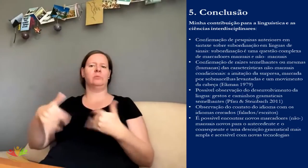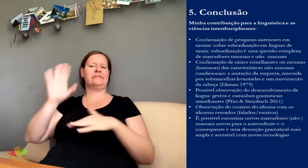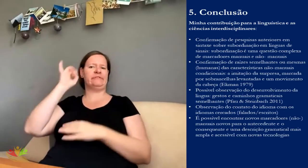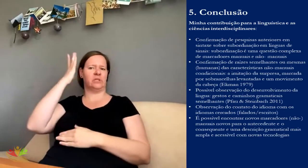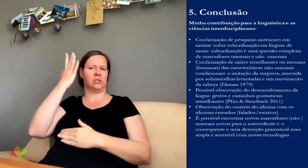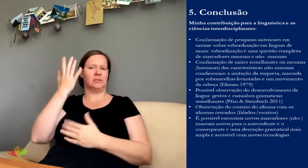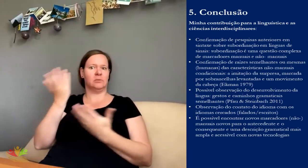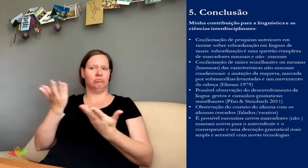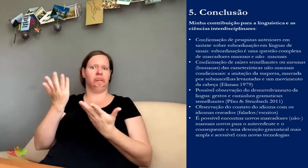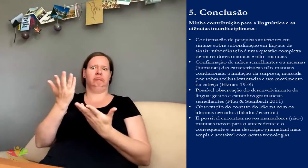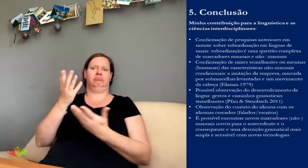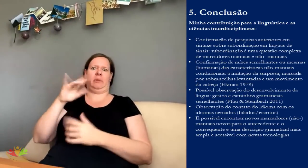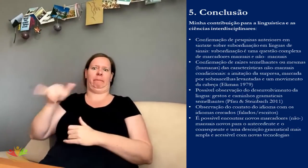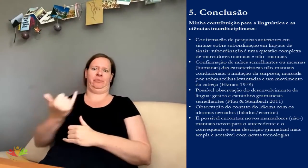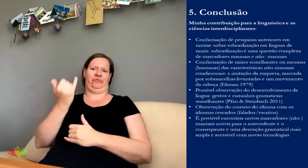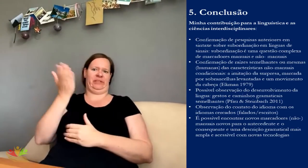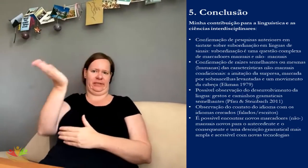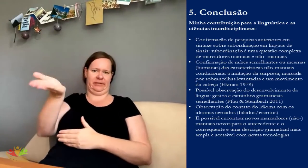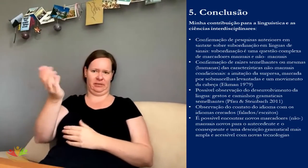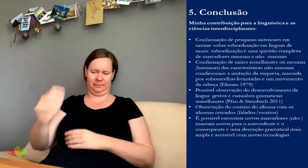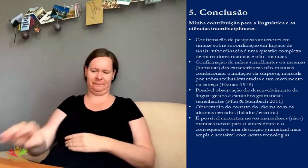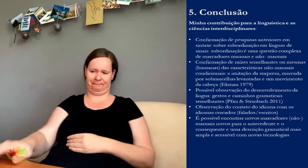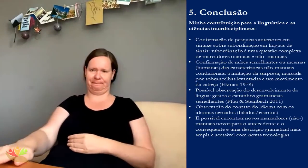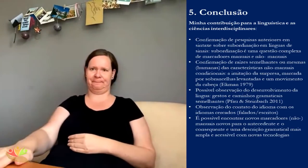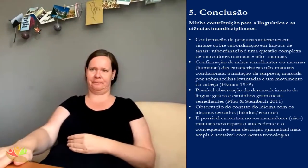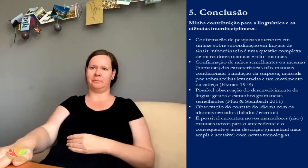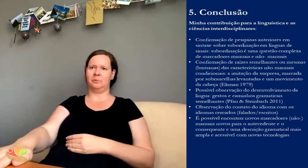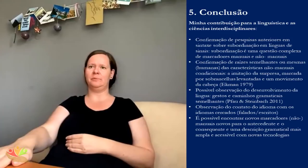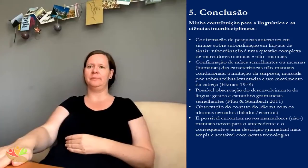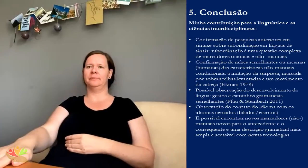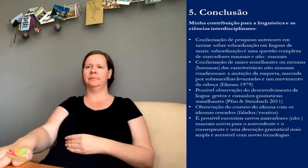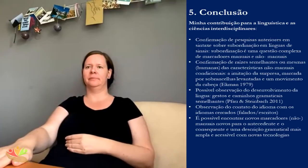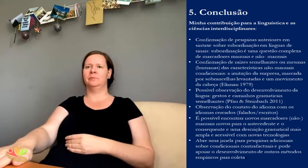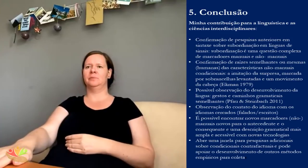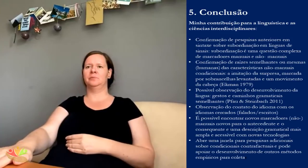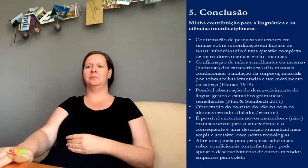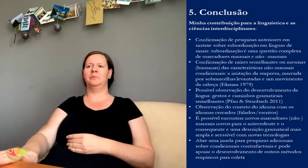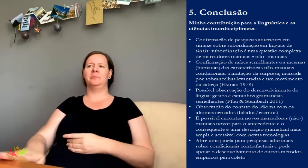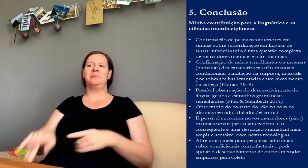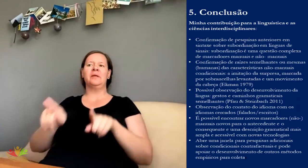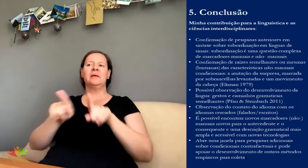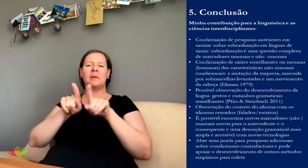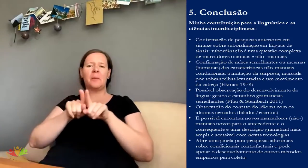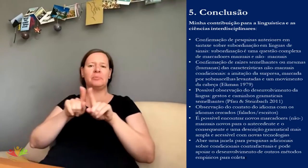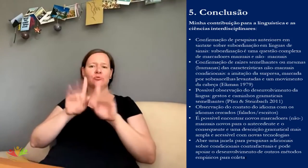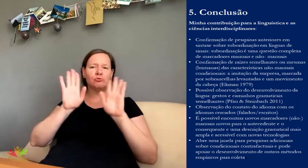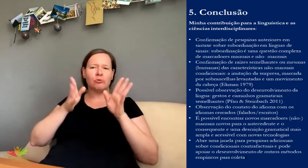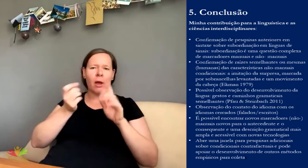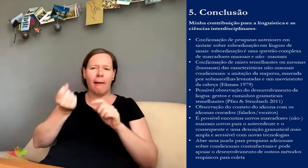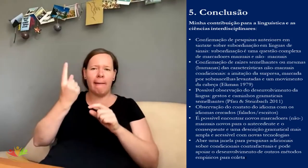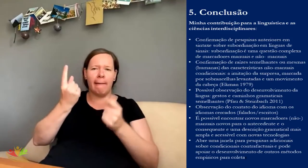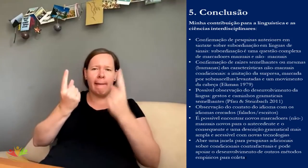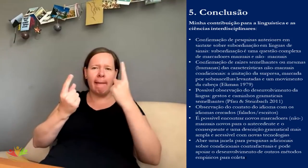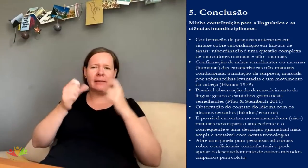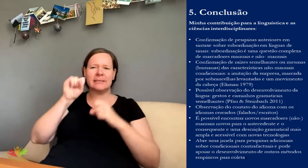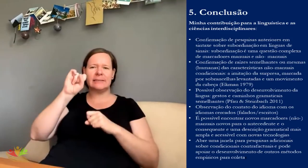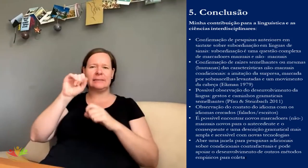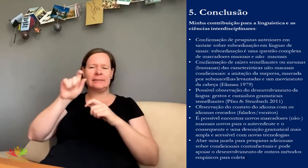vídeos, né? E esses outros tipos de tecnologia, eles vão colocando mais desafios para nossas